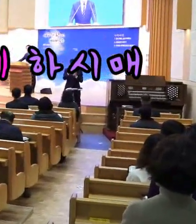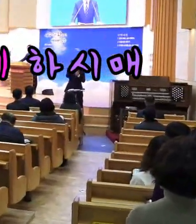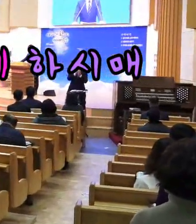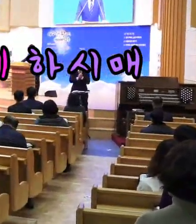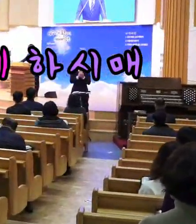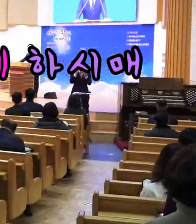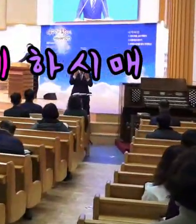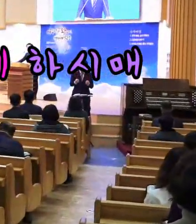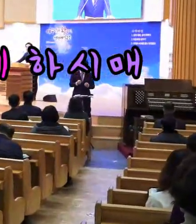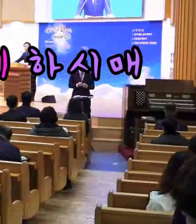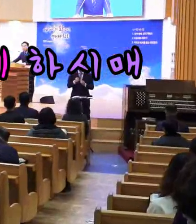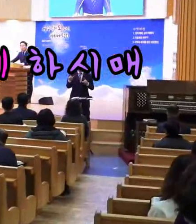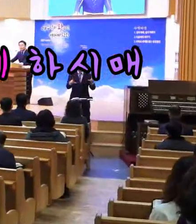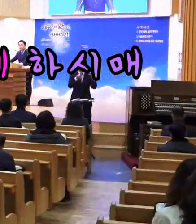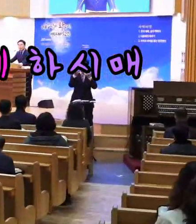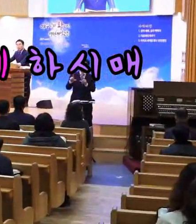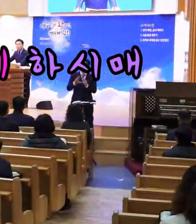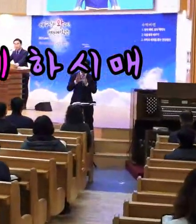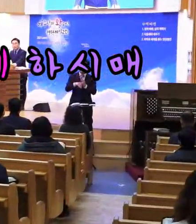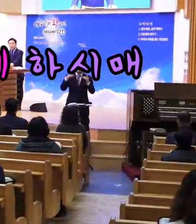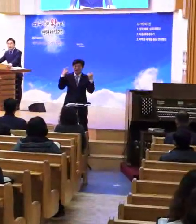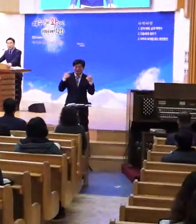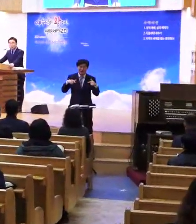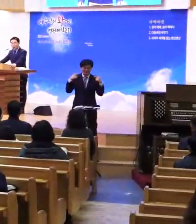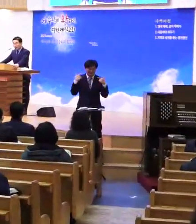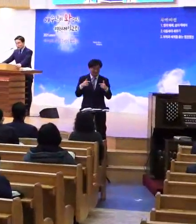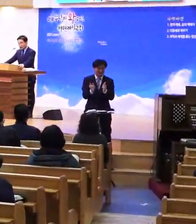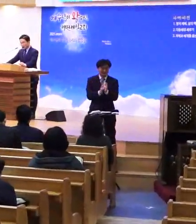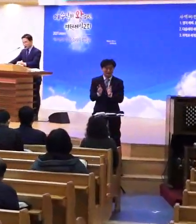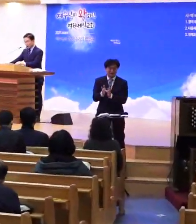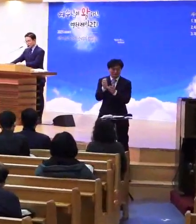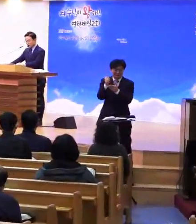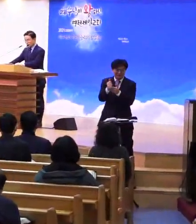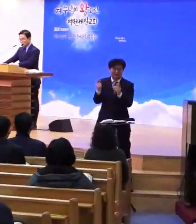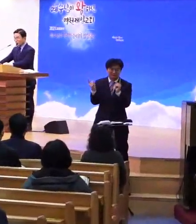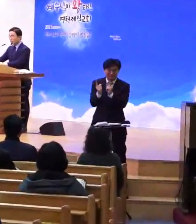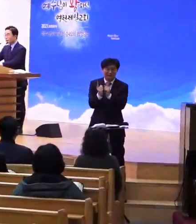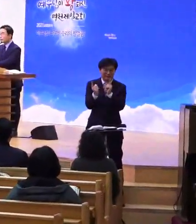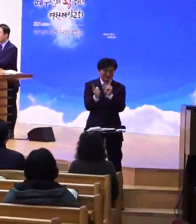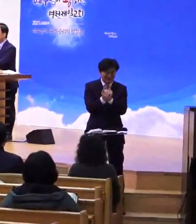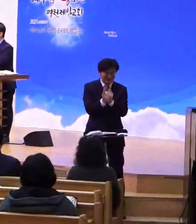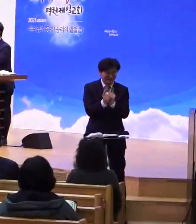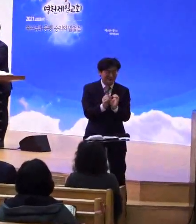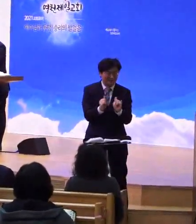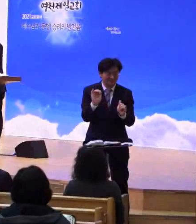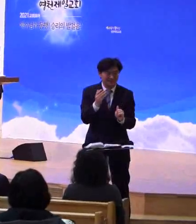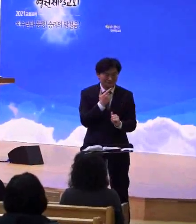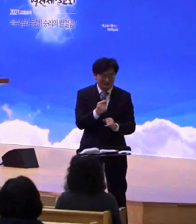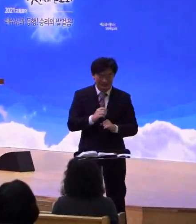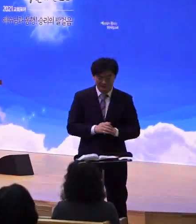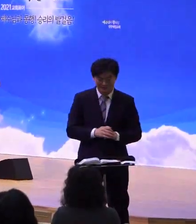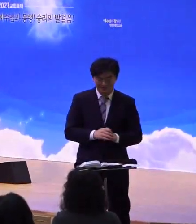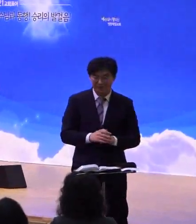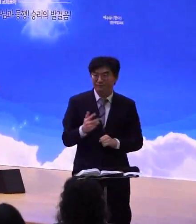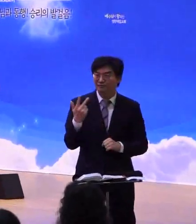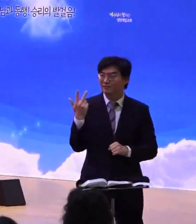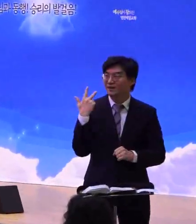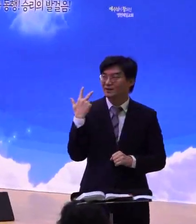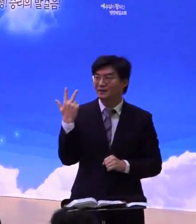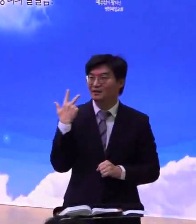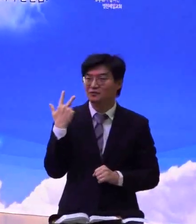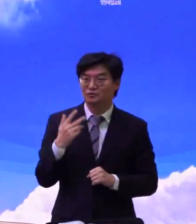예수님만을 예배하는 주님께 찾으시는 진정한 예배자 되시기를 축복합니다. 지난 주일에